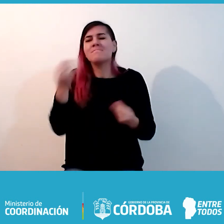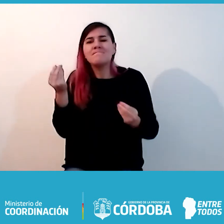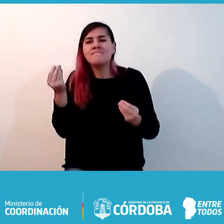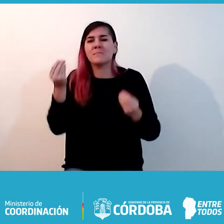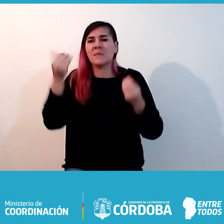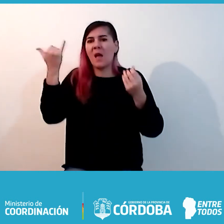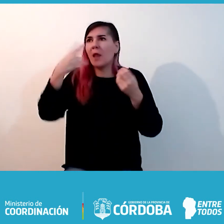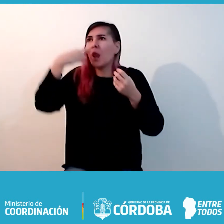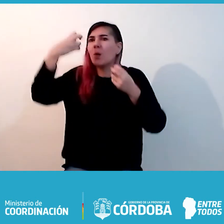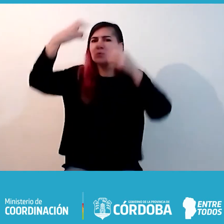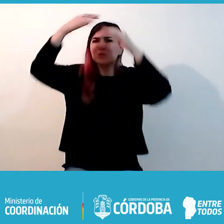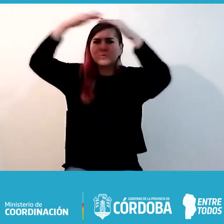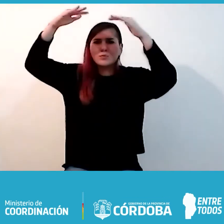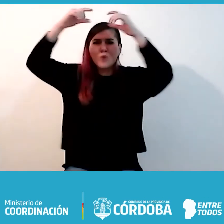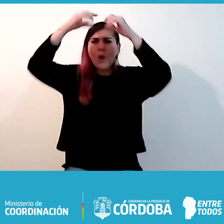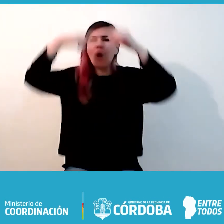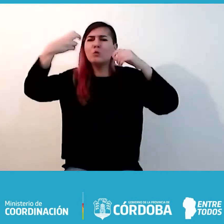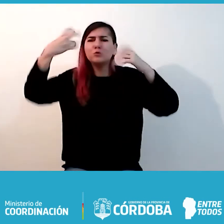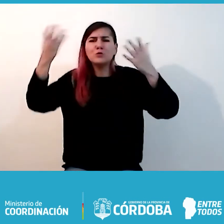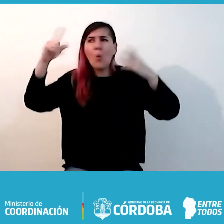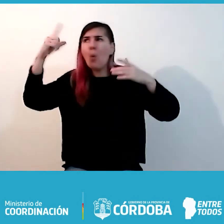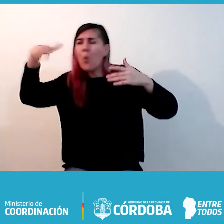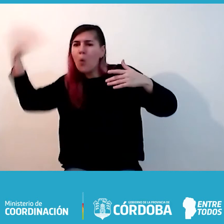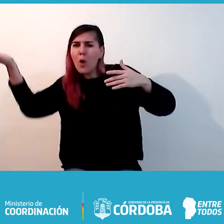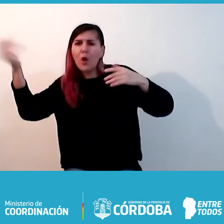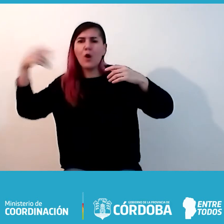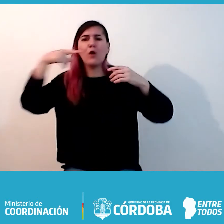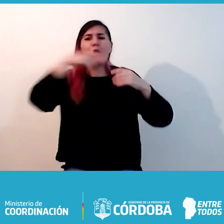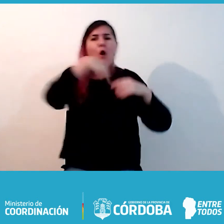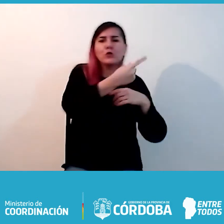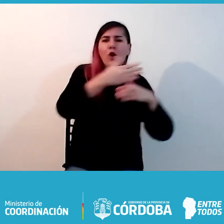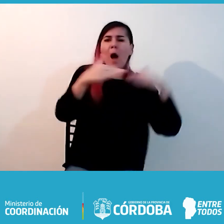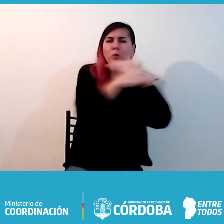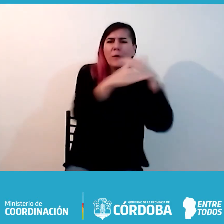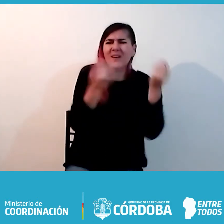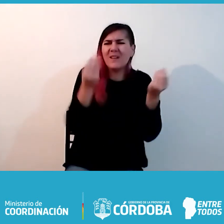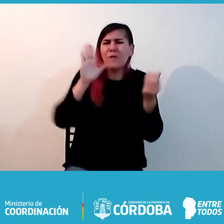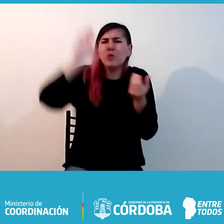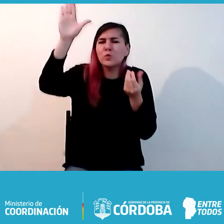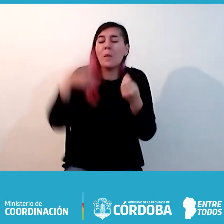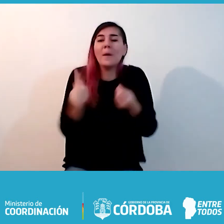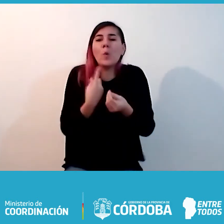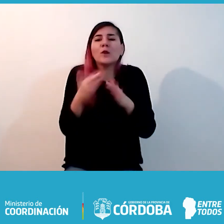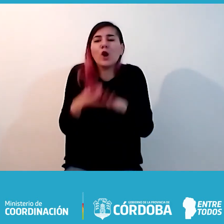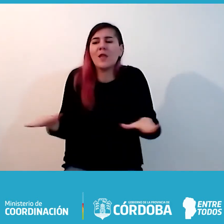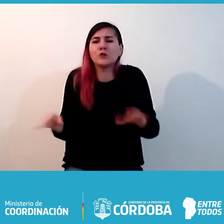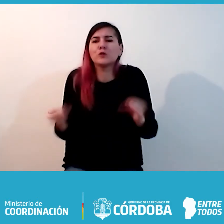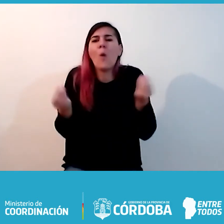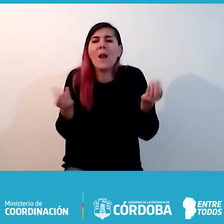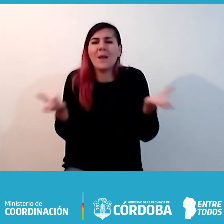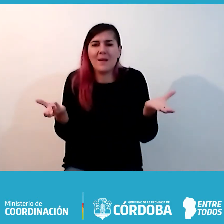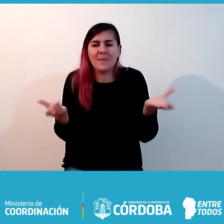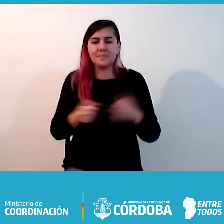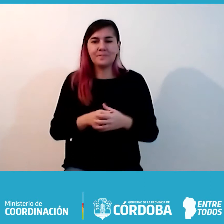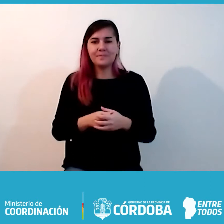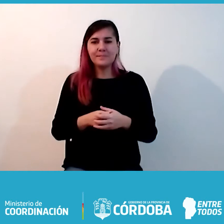tensión. En un costado esto y por el otro la autovía. ¿Qué futuro que queda a estos niños?, se pregunta. Entonces el